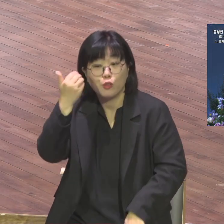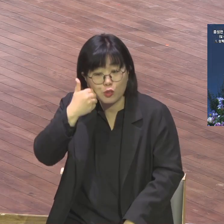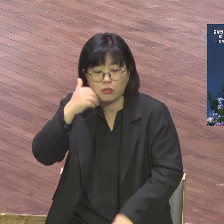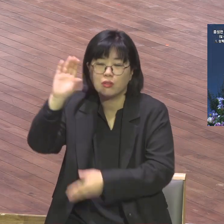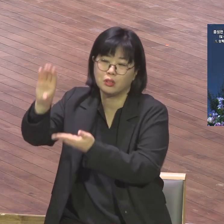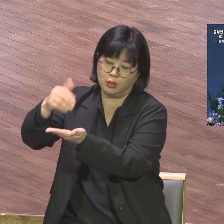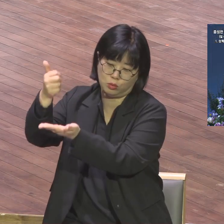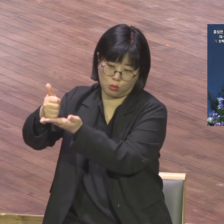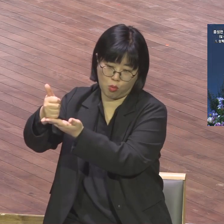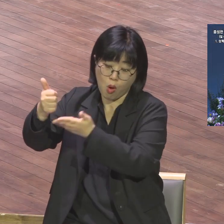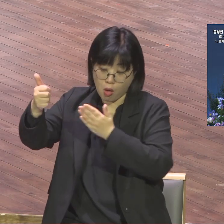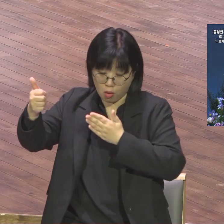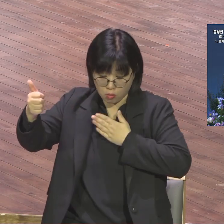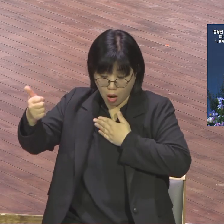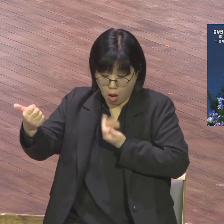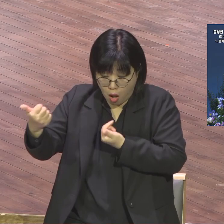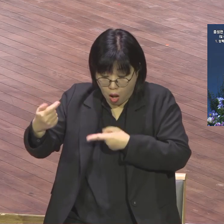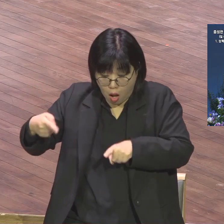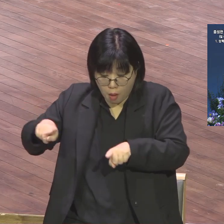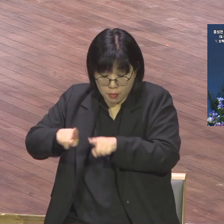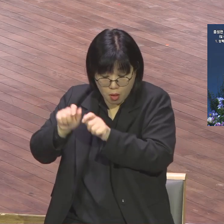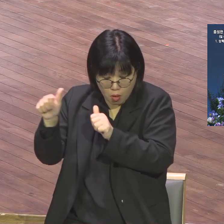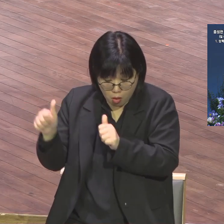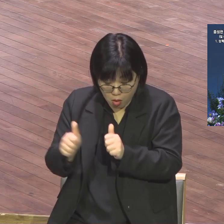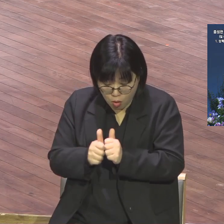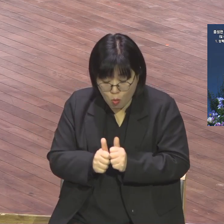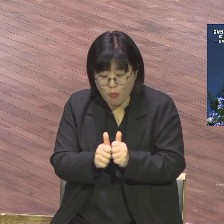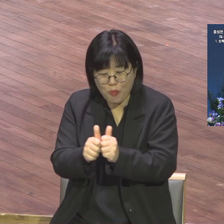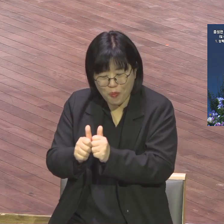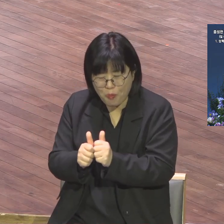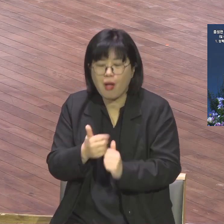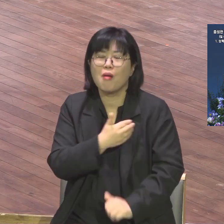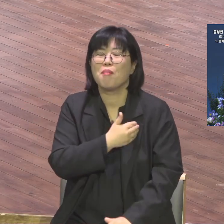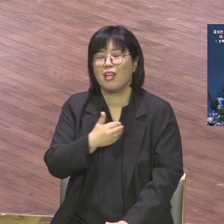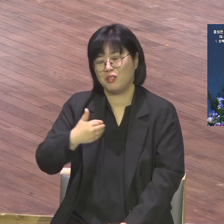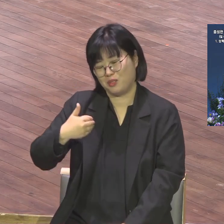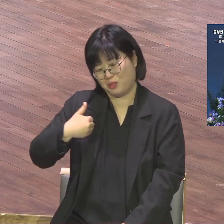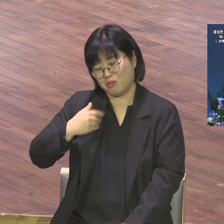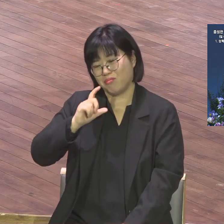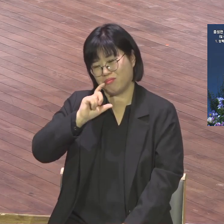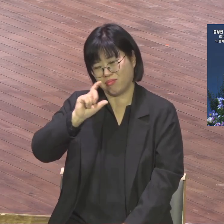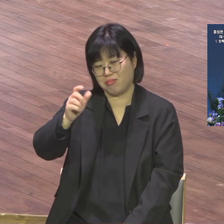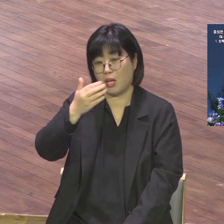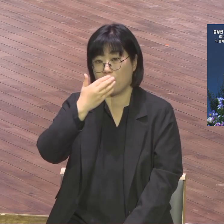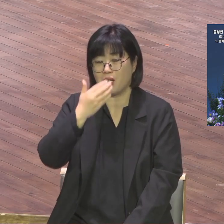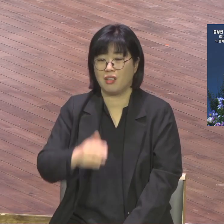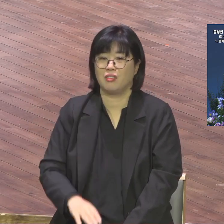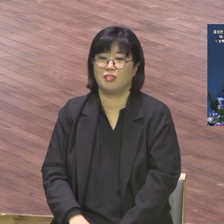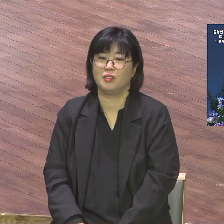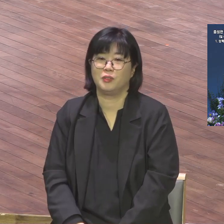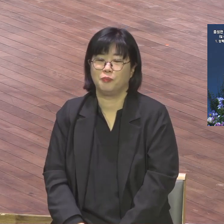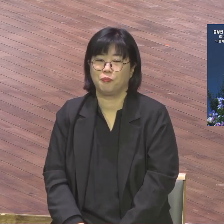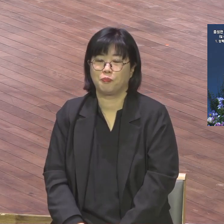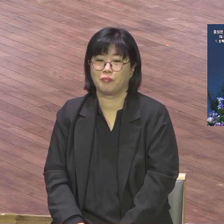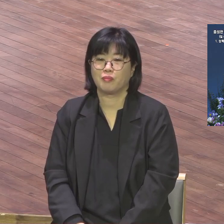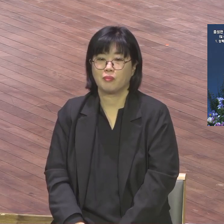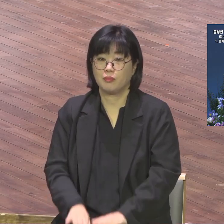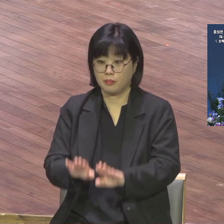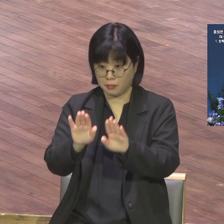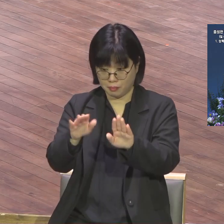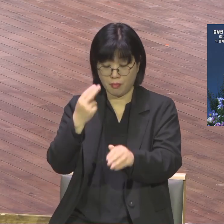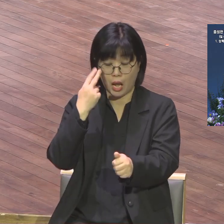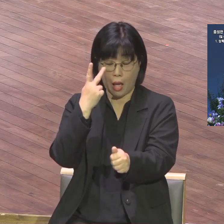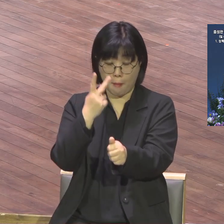된 것이 어느 날 갑자기 된 것이 아니란 것입니다. 자기가 다메섹 도상에서 부활하신 예수님을